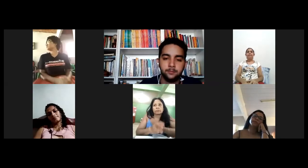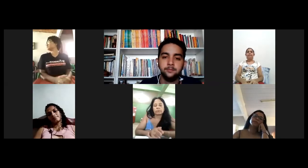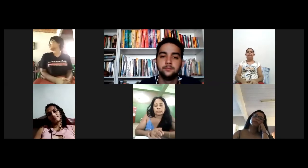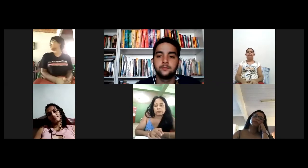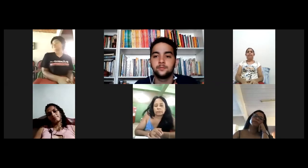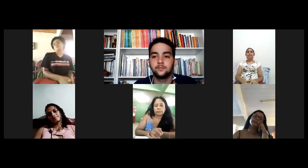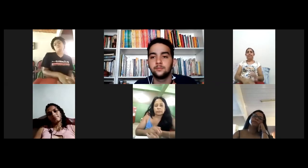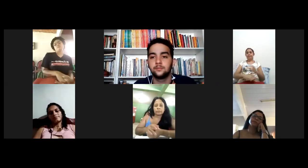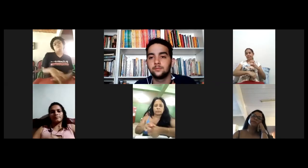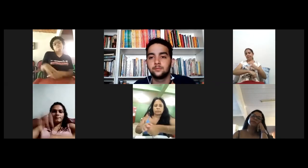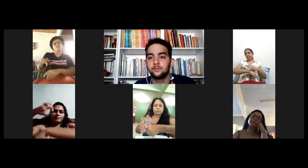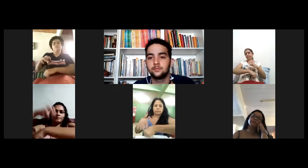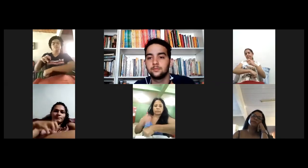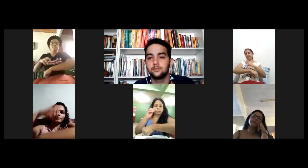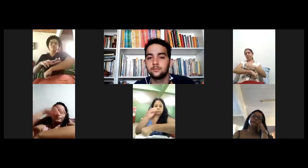Sapo,